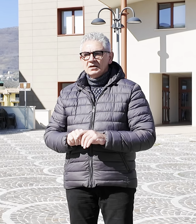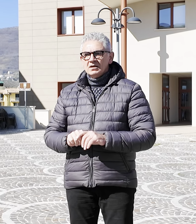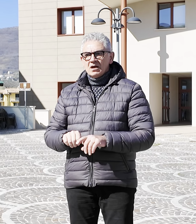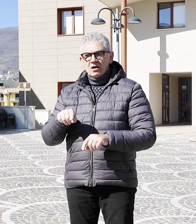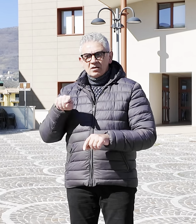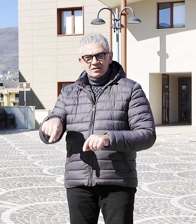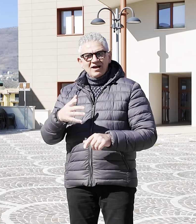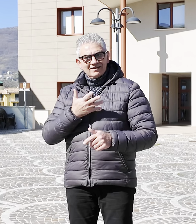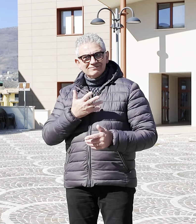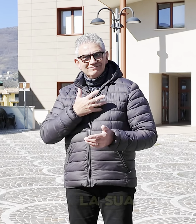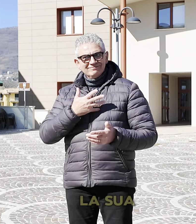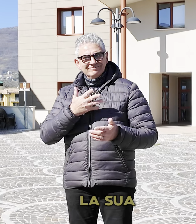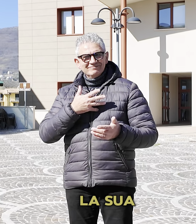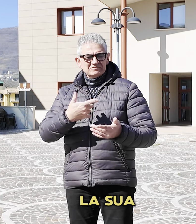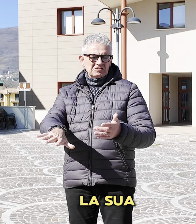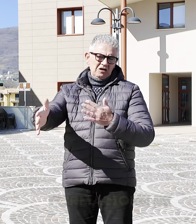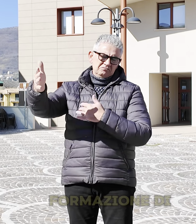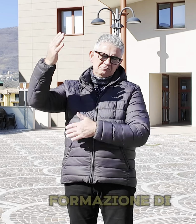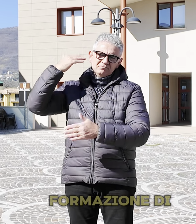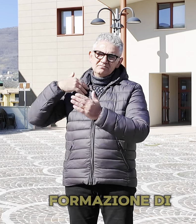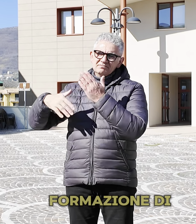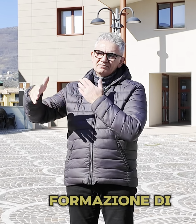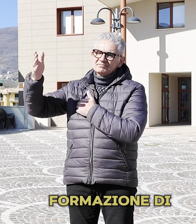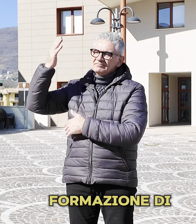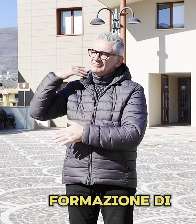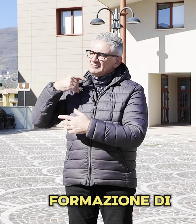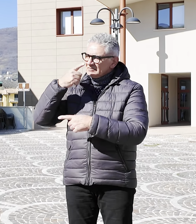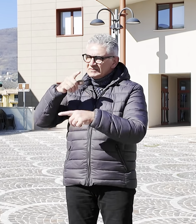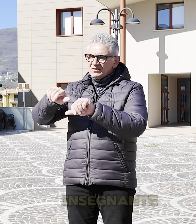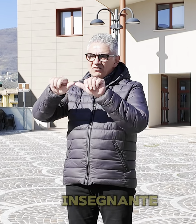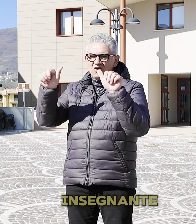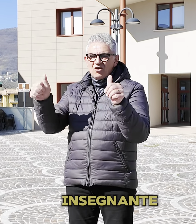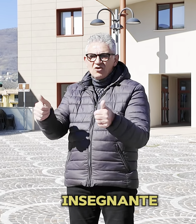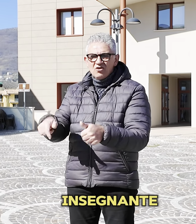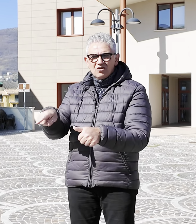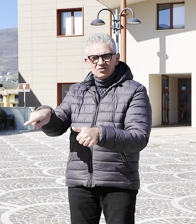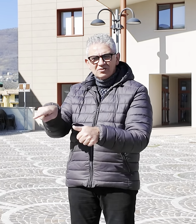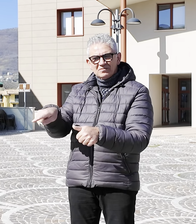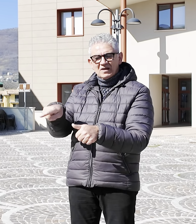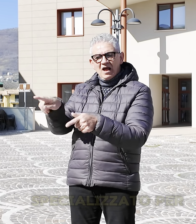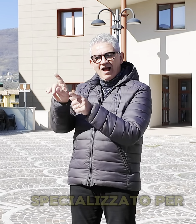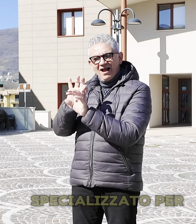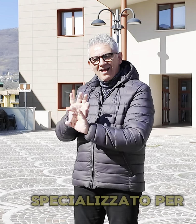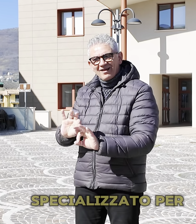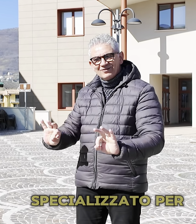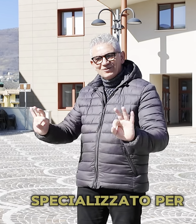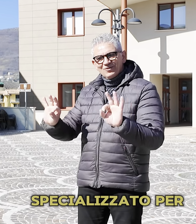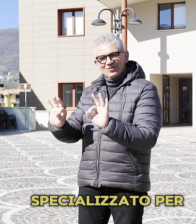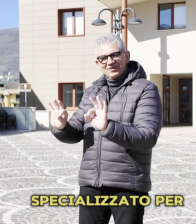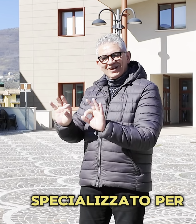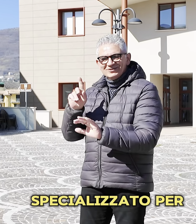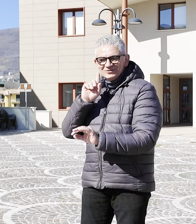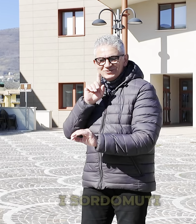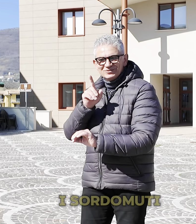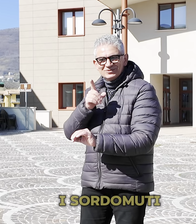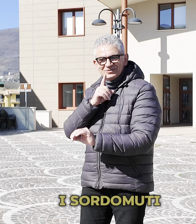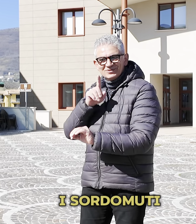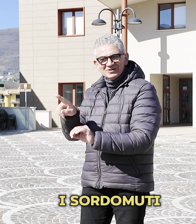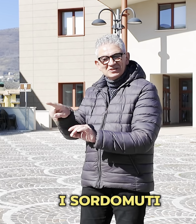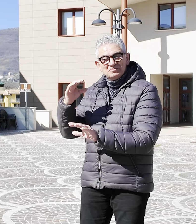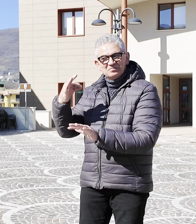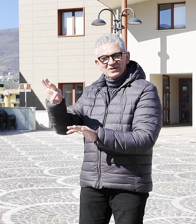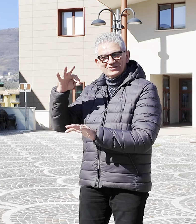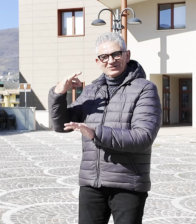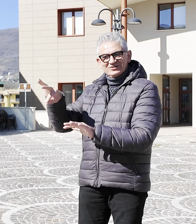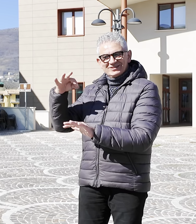Aveva coronato la sua formazione di insegnante specializzato per i